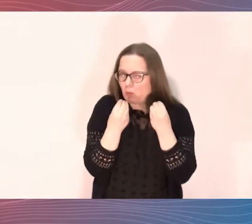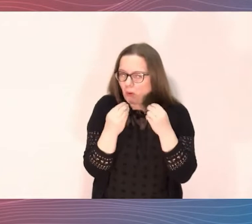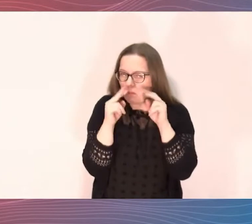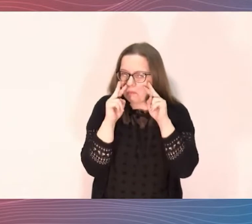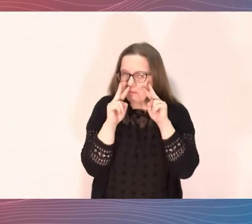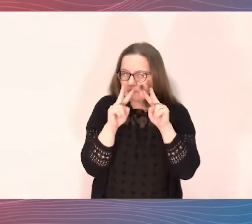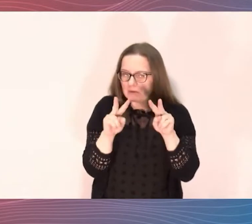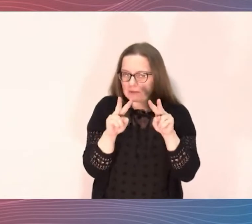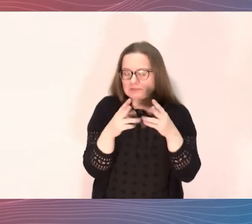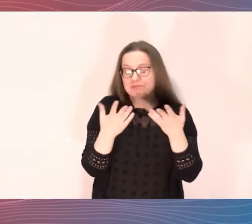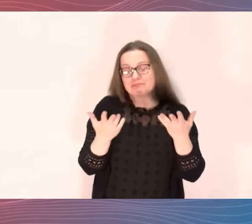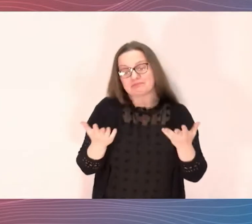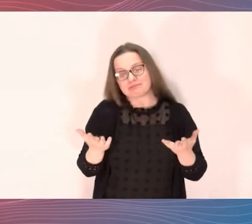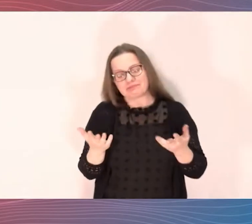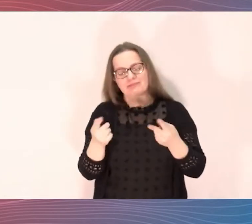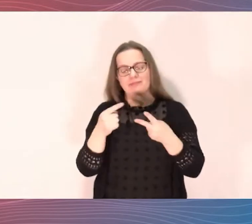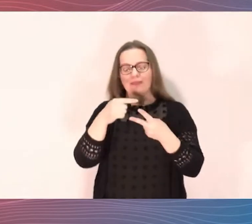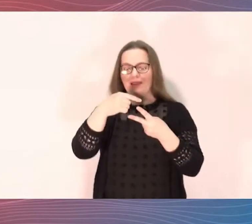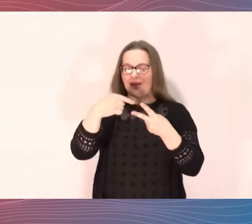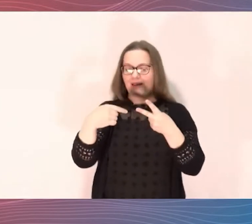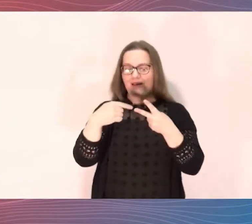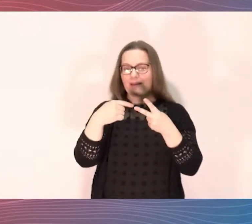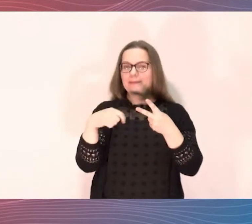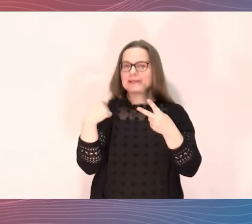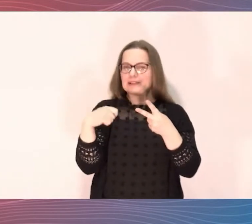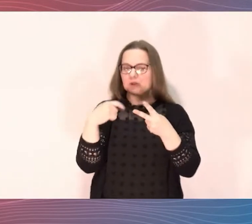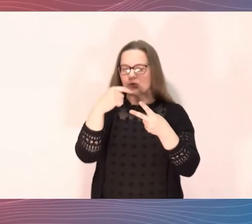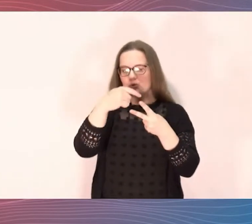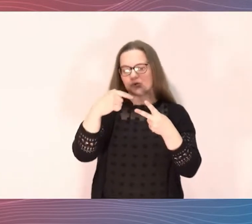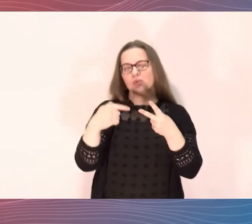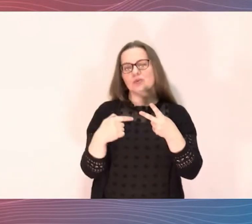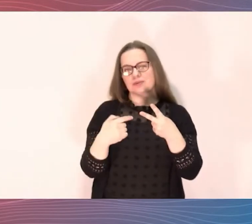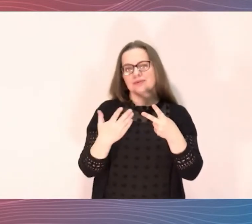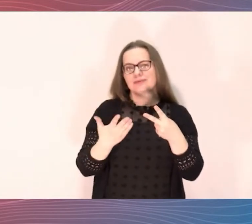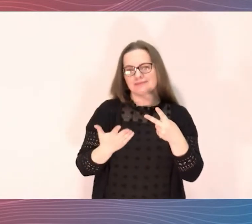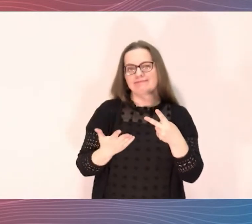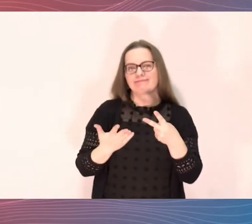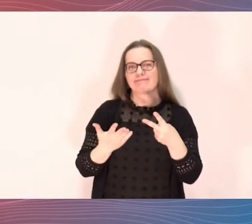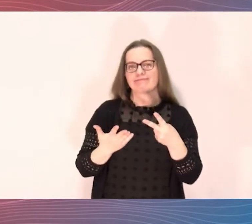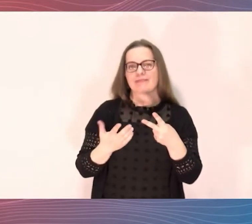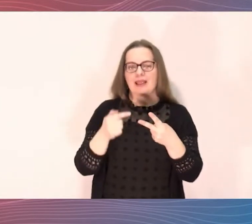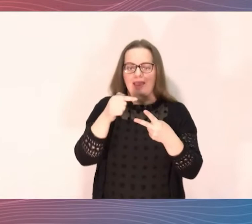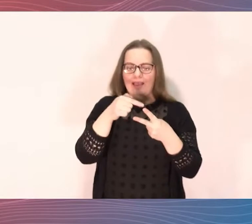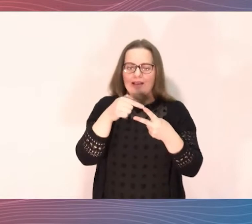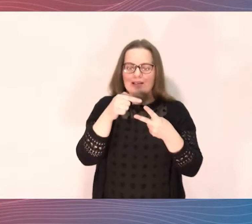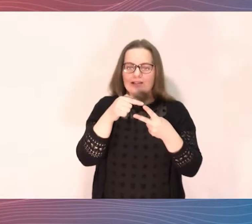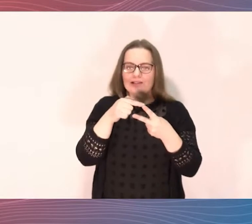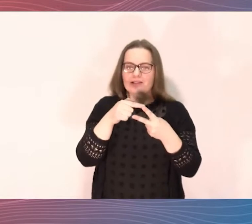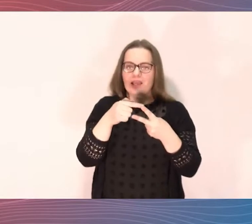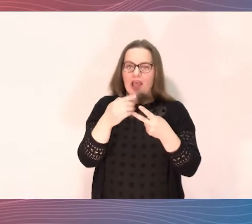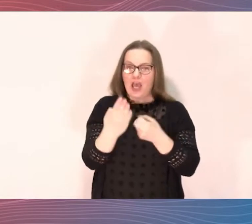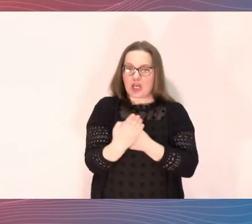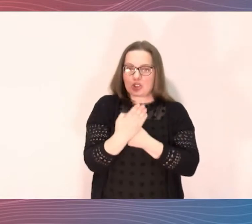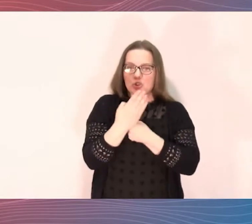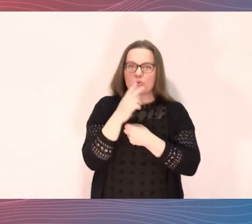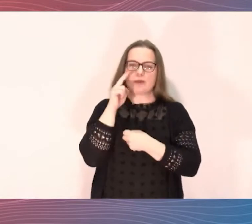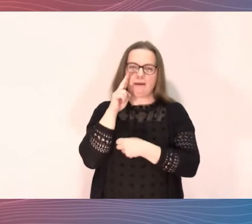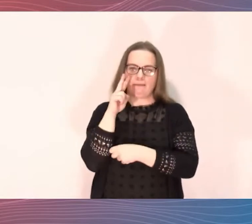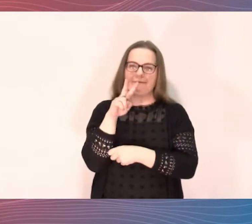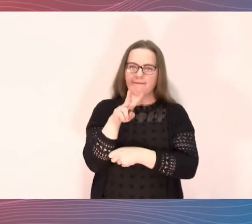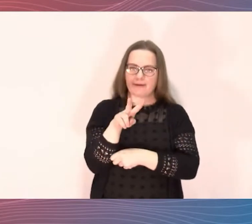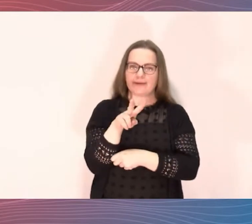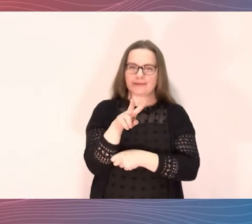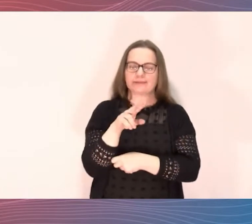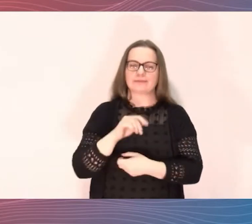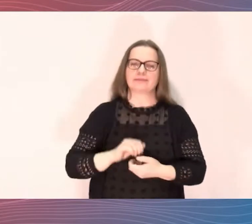a luz e você não tiver a capacidade de ver. Então, graças a Deus, irmãos, quando nós